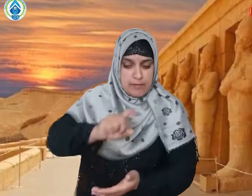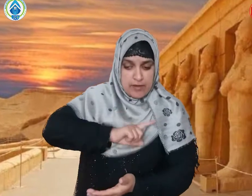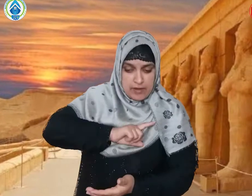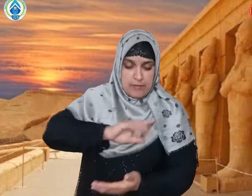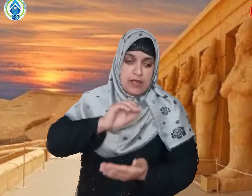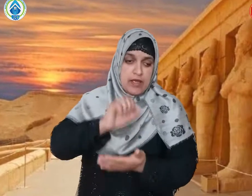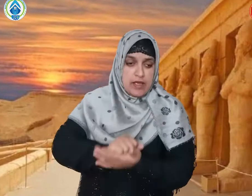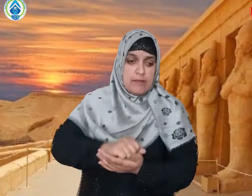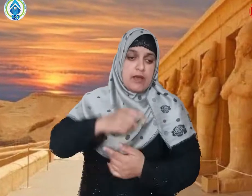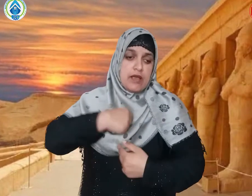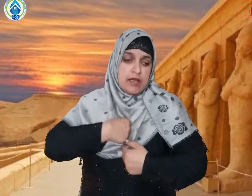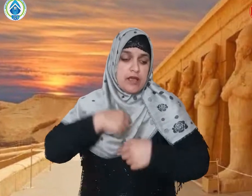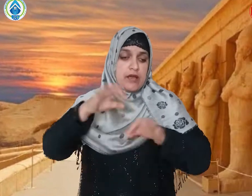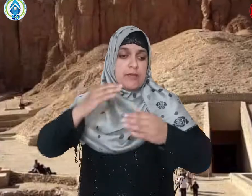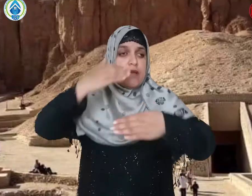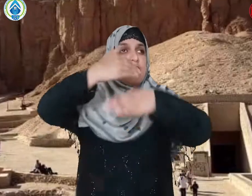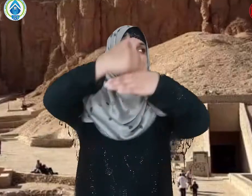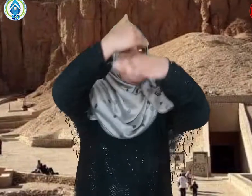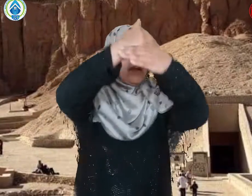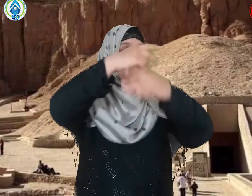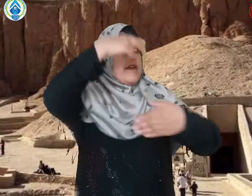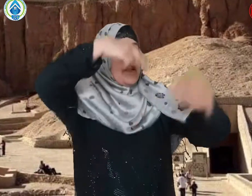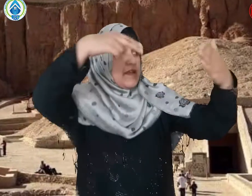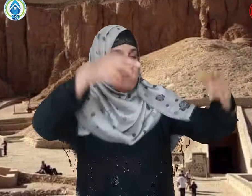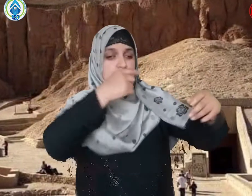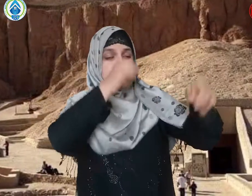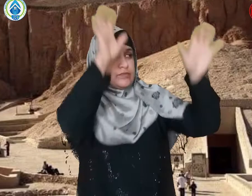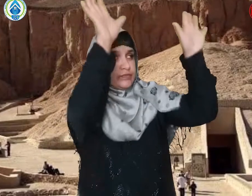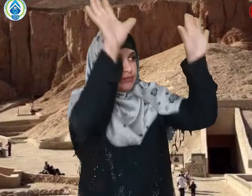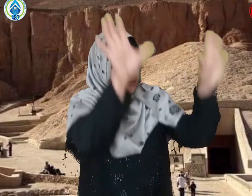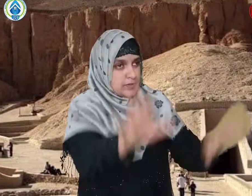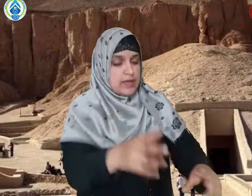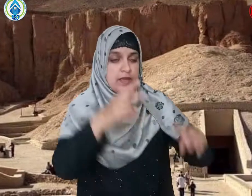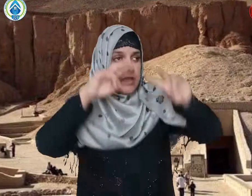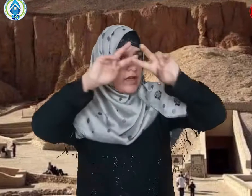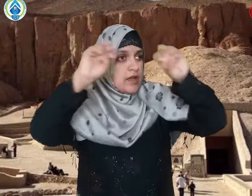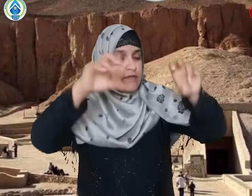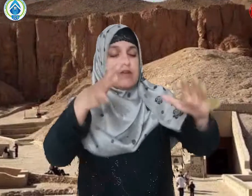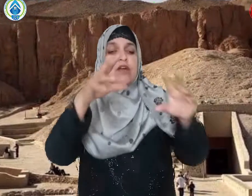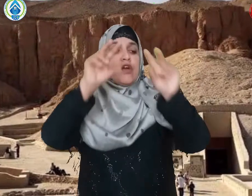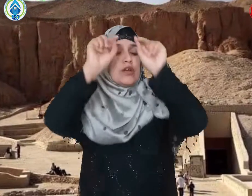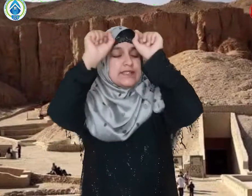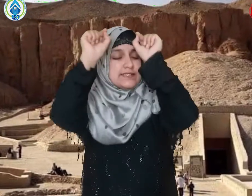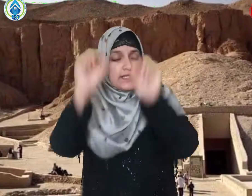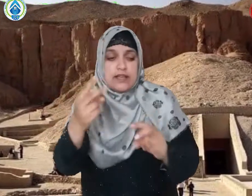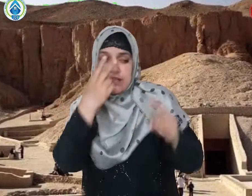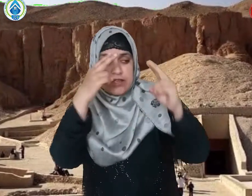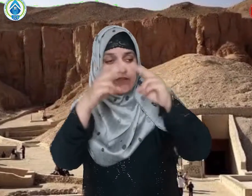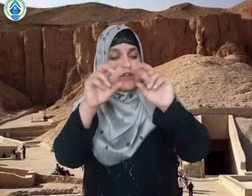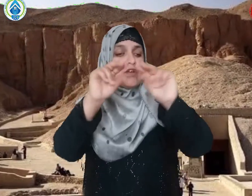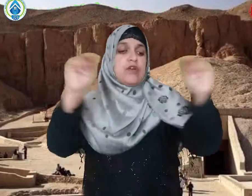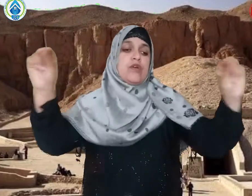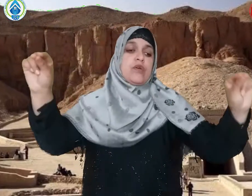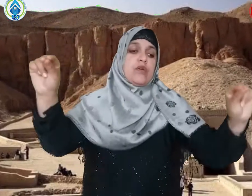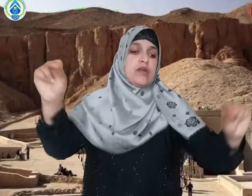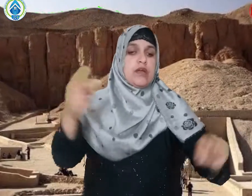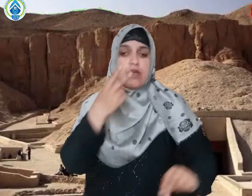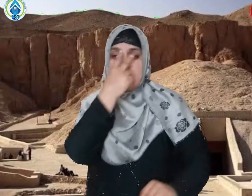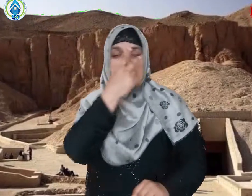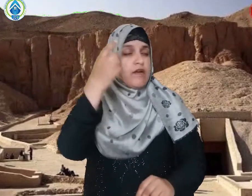پیچیدہ مقبرہ نمبر 5 ہے، جو کہ رامسیس دوم کے بیٹوں کے مقبروں پہ مبنی ہے۔ اس مقبرے کو پہلے ہی دریافت کر دیا گیا تھا، لیکن اسے نظر انداز